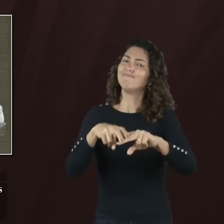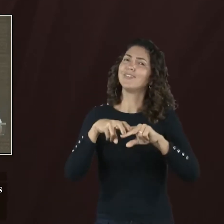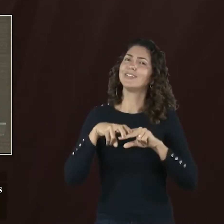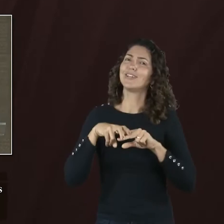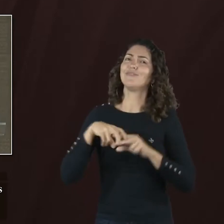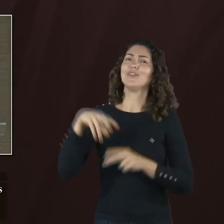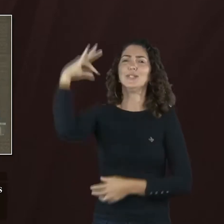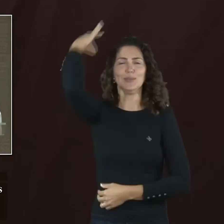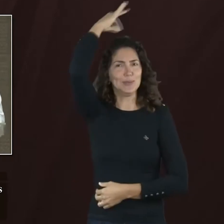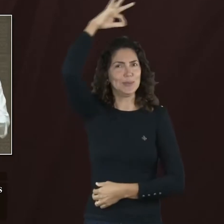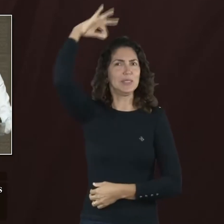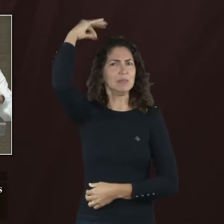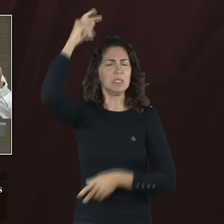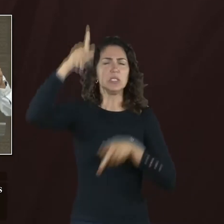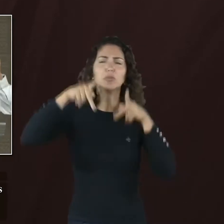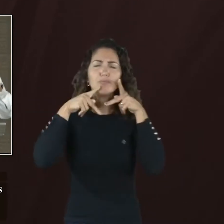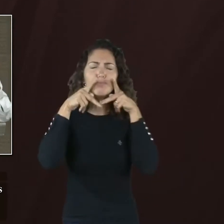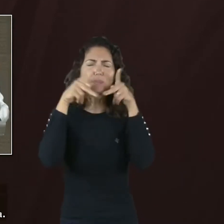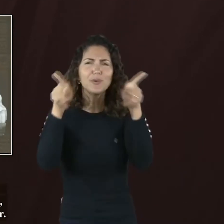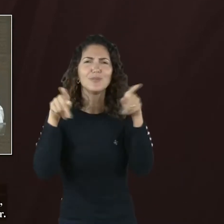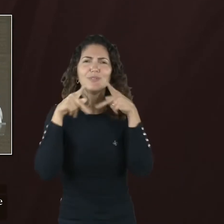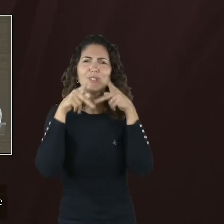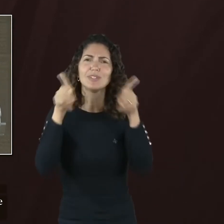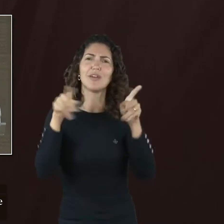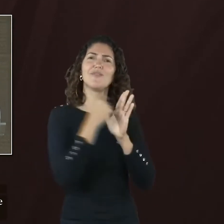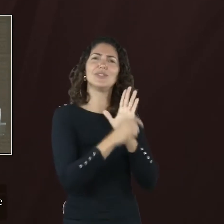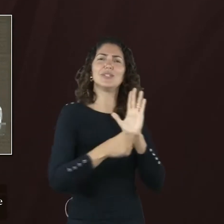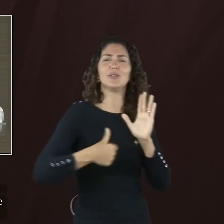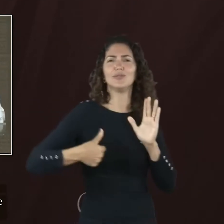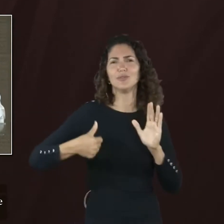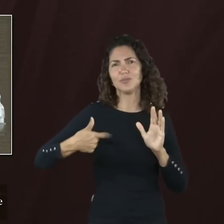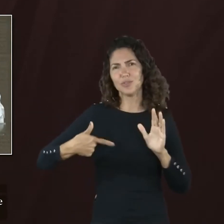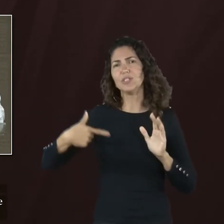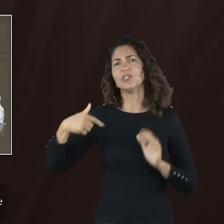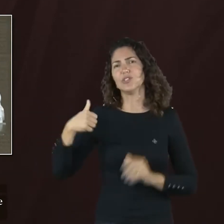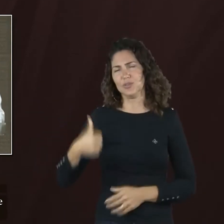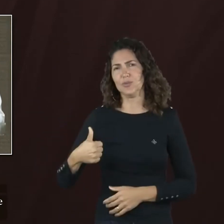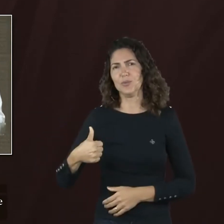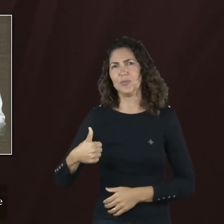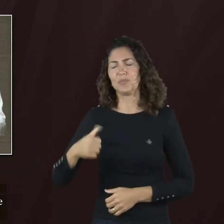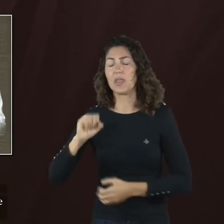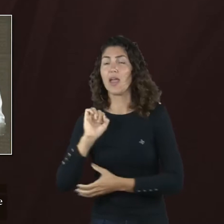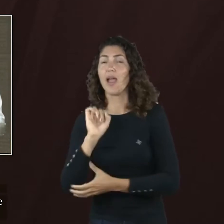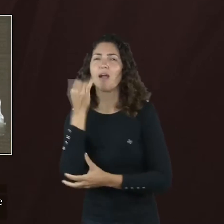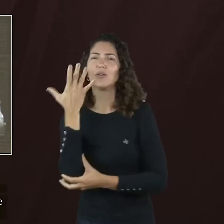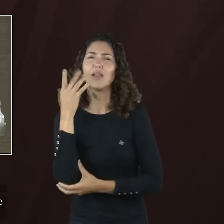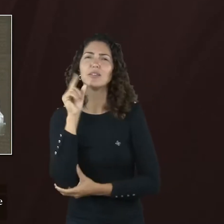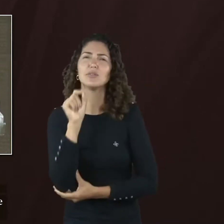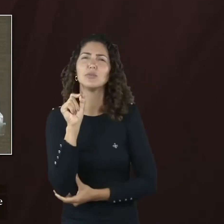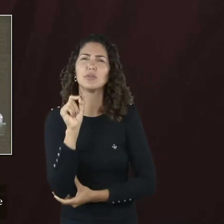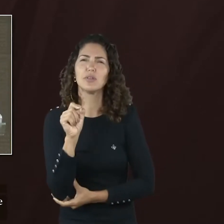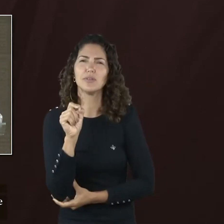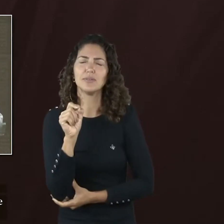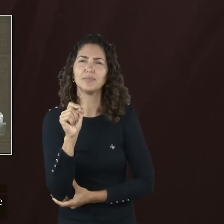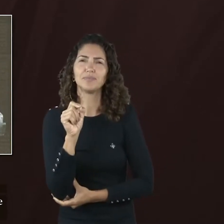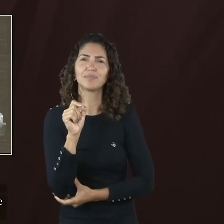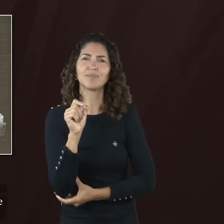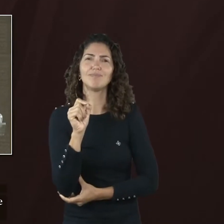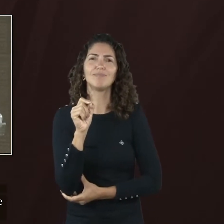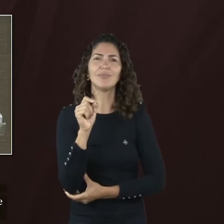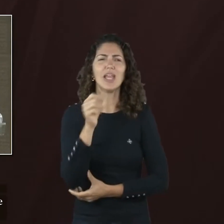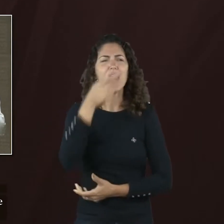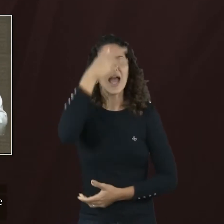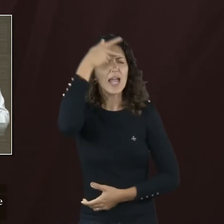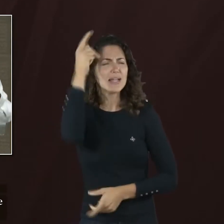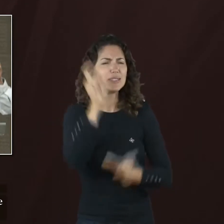profetizarão. Versículo 21, e acontecerá que todo aquele que invocar o nome do